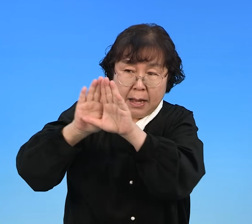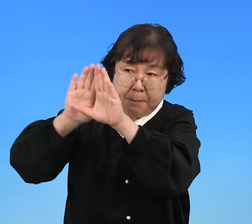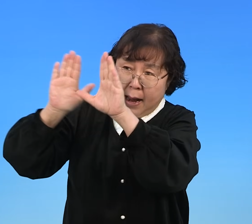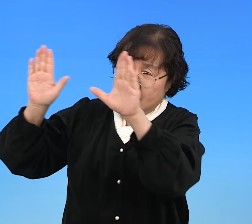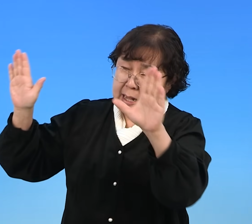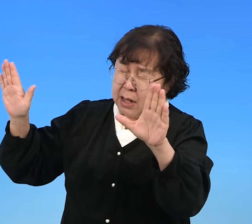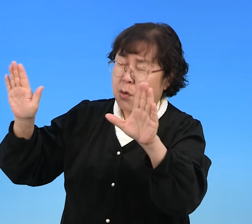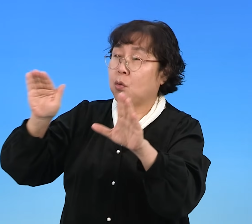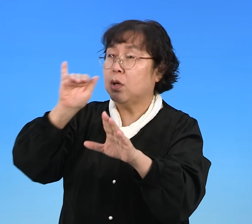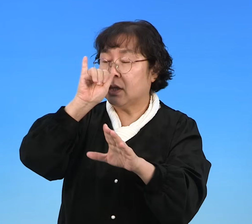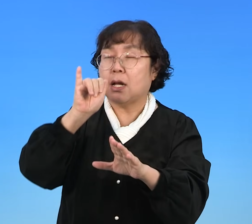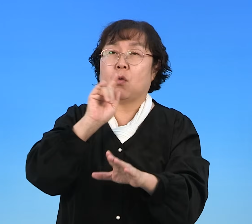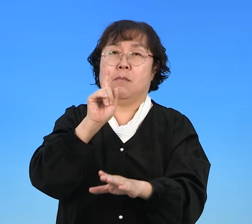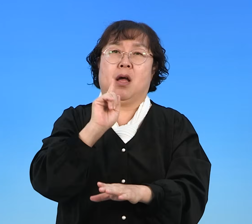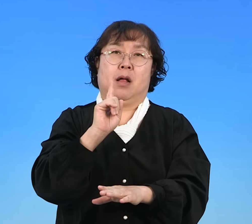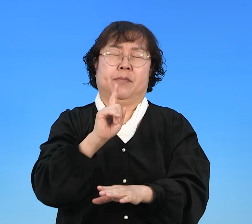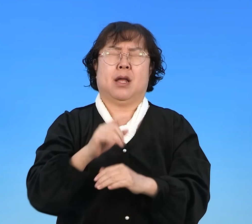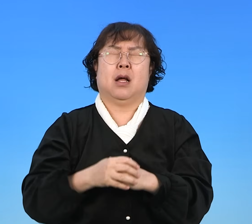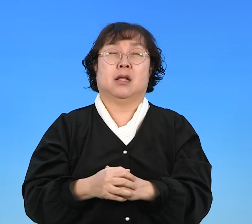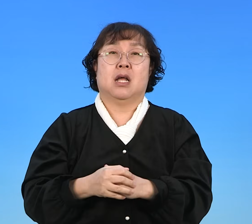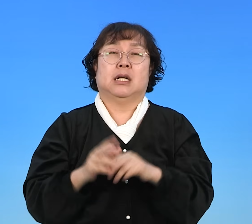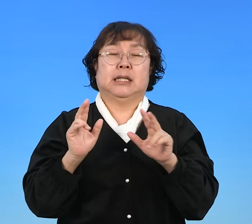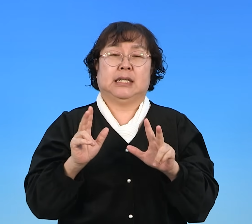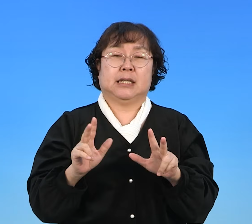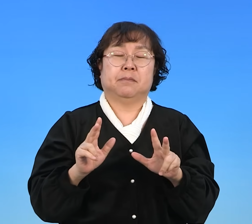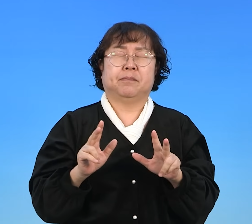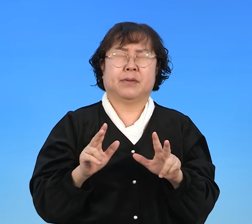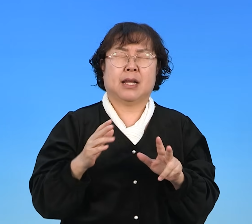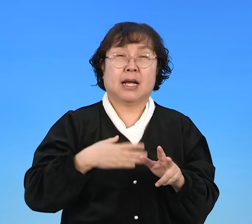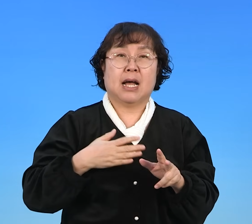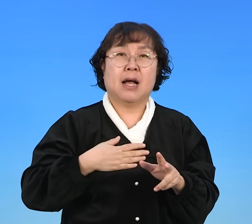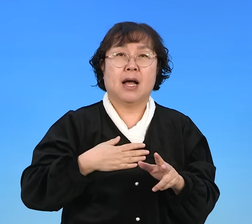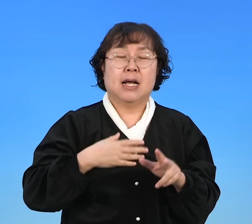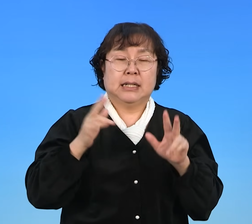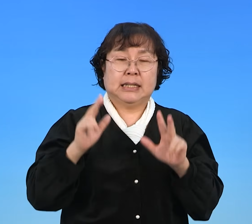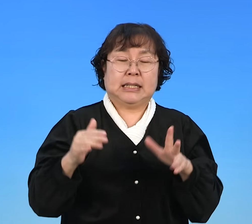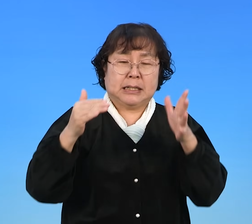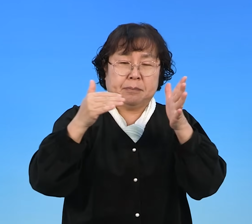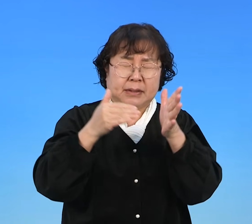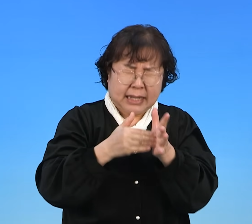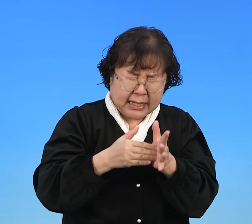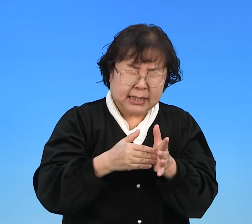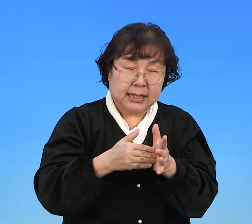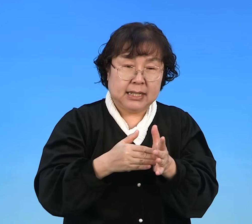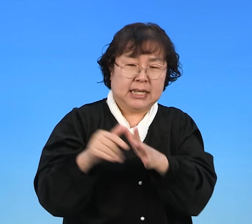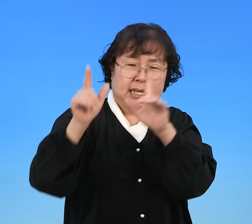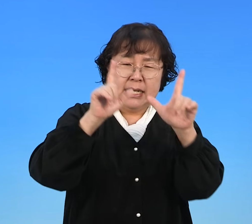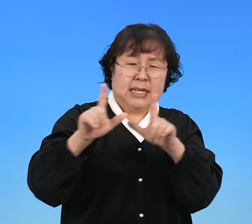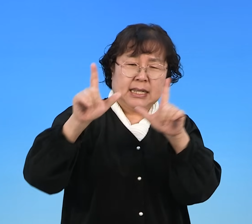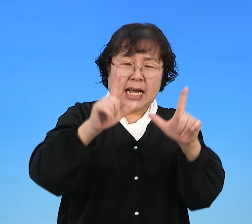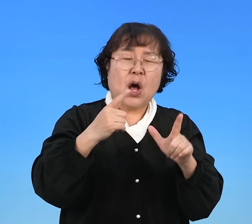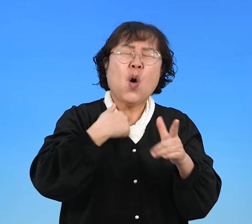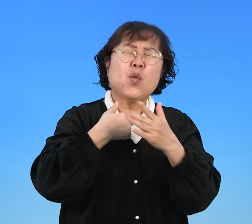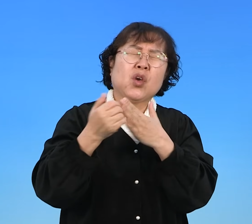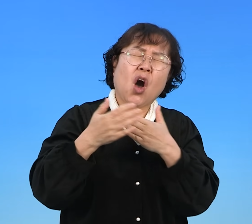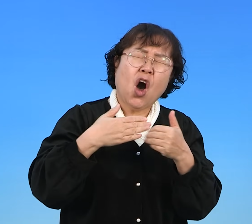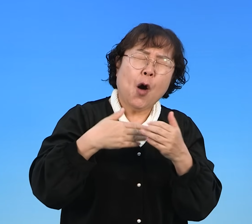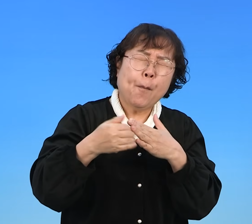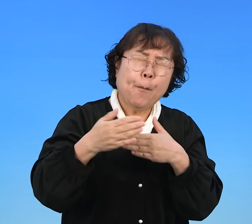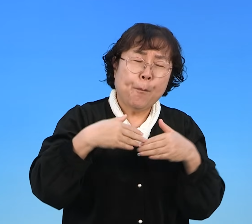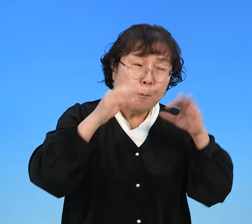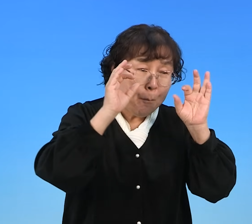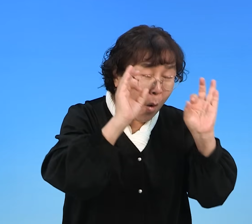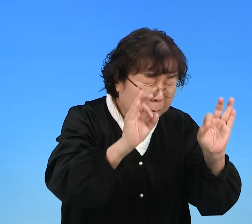밝아옵니다. 그런데 여러분, 제가 이 나이까지 살아봐도요, 달력 뜯고 교체한다고 밝아지지